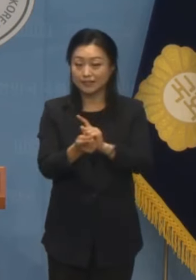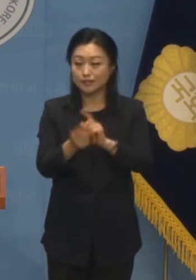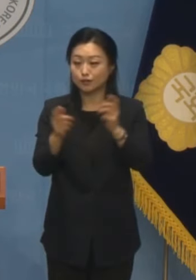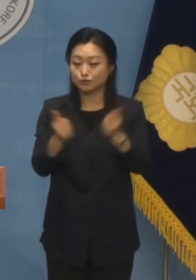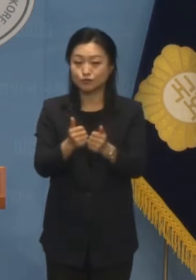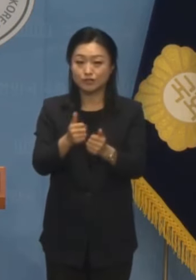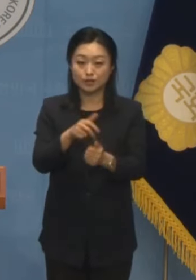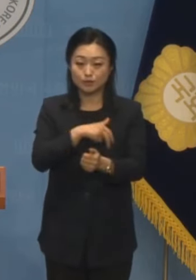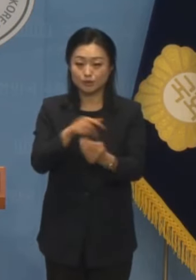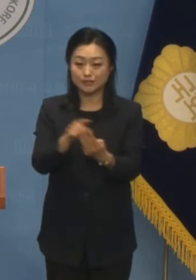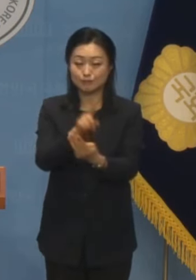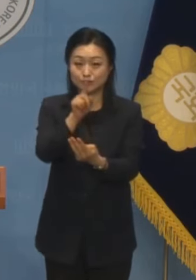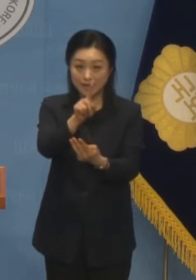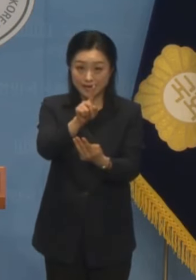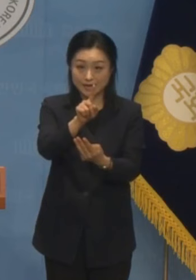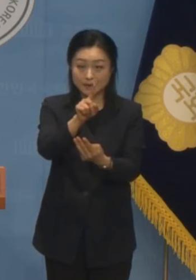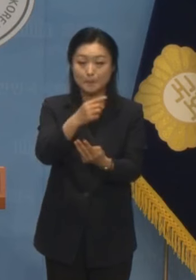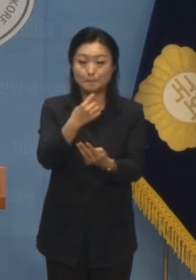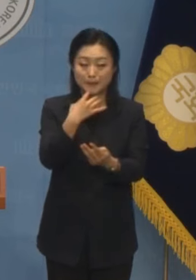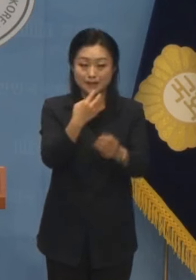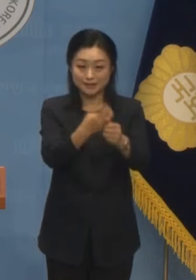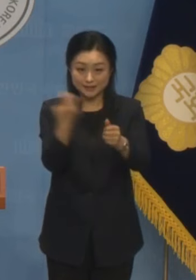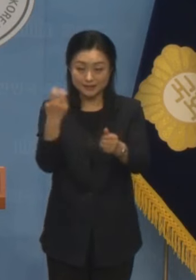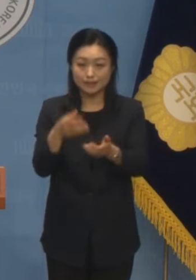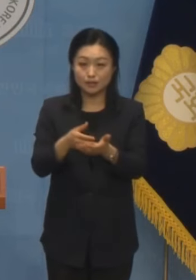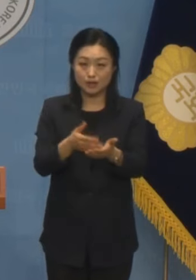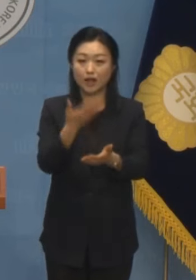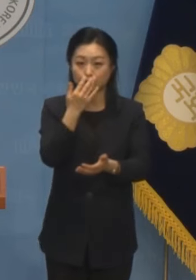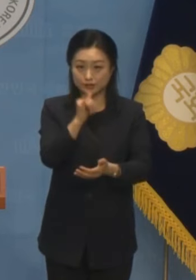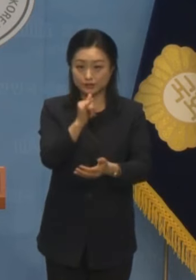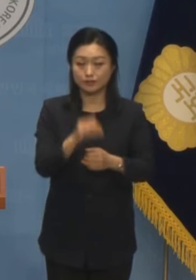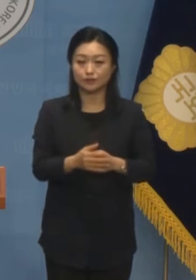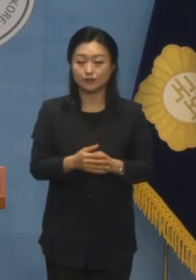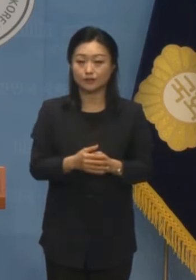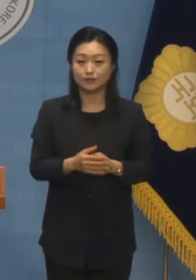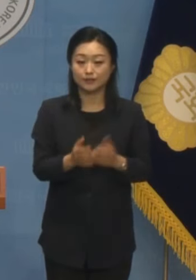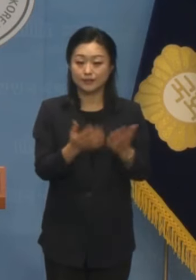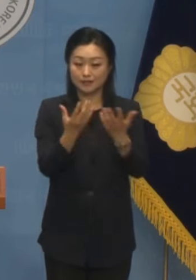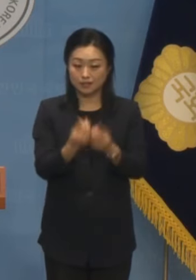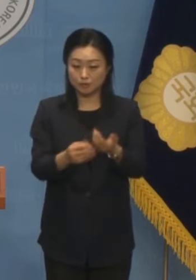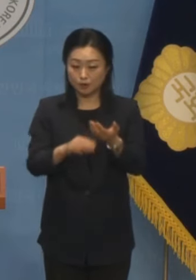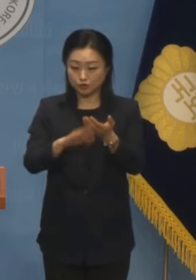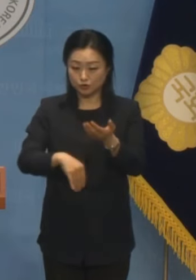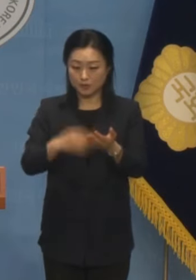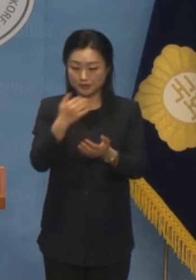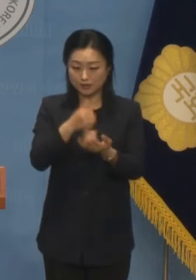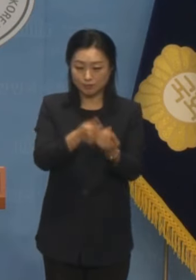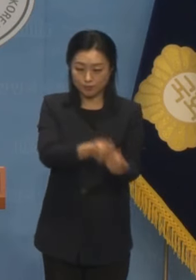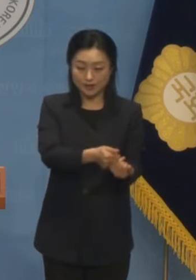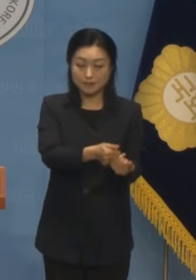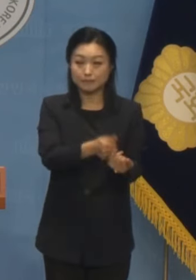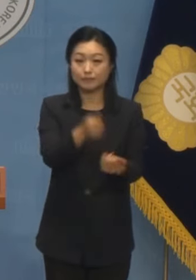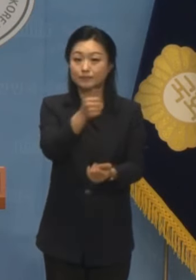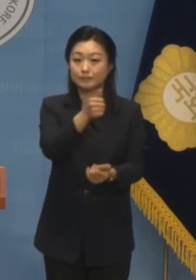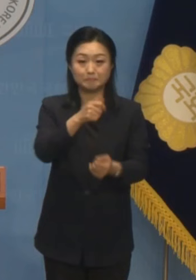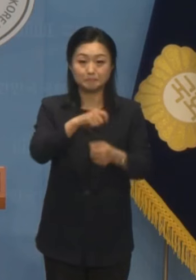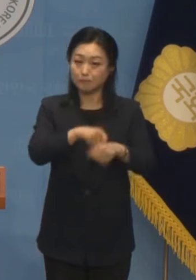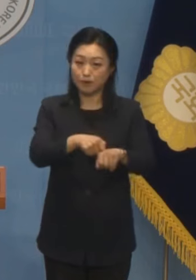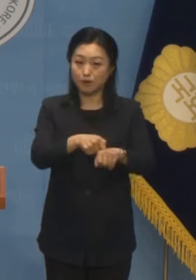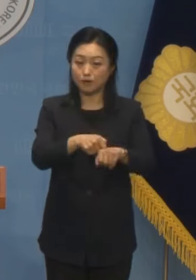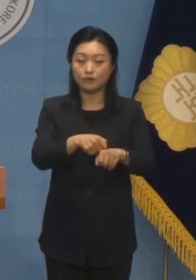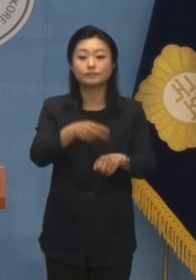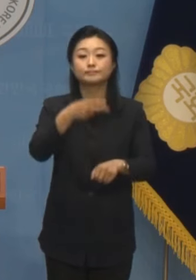않고는 파면도 되지 않습니다. 후배 여검사에 대한 성폭력 범죄를 저질러도 징계